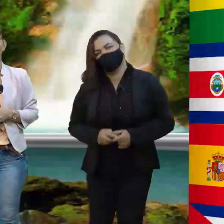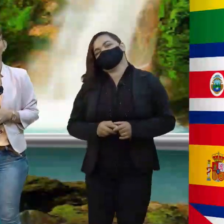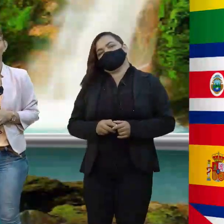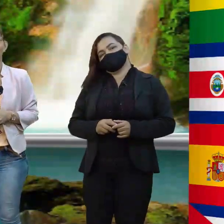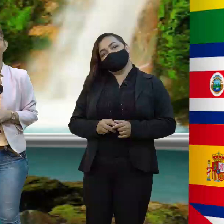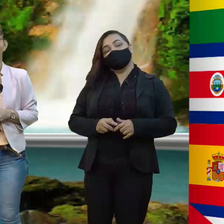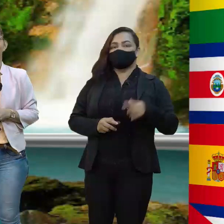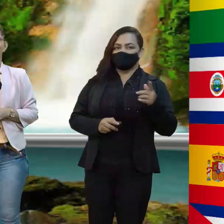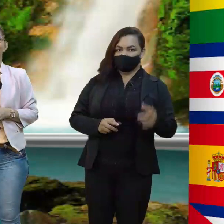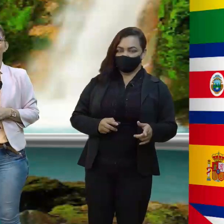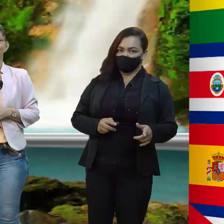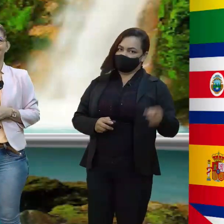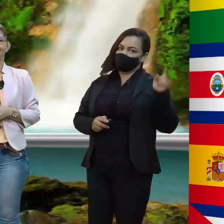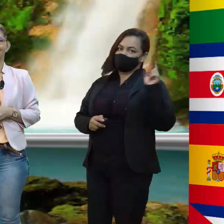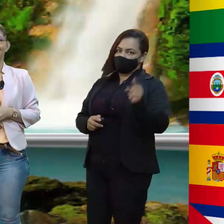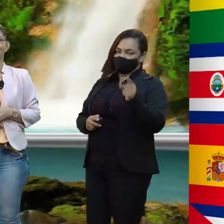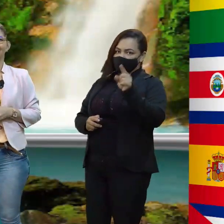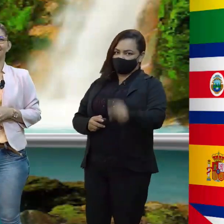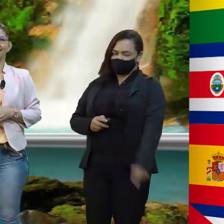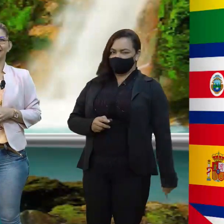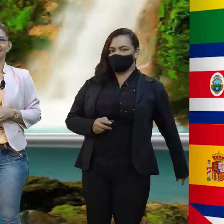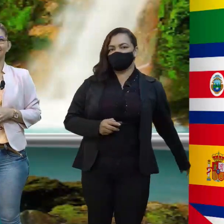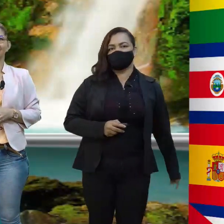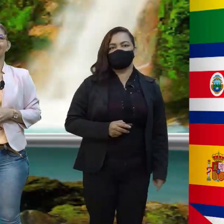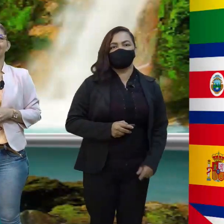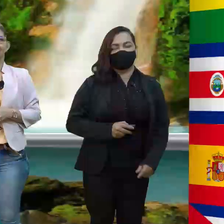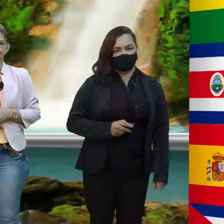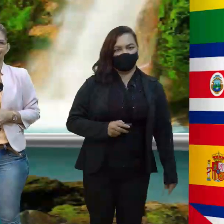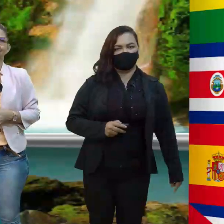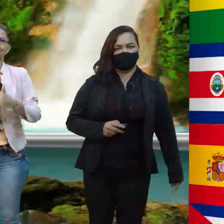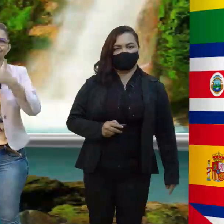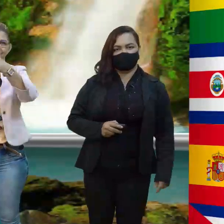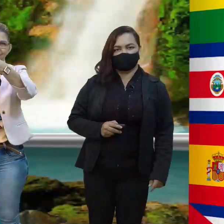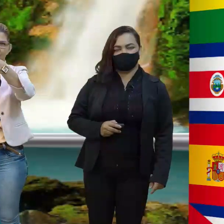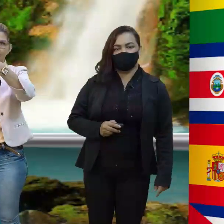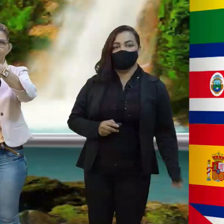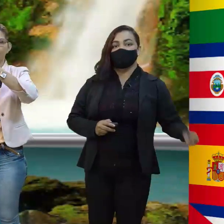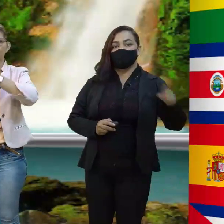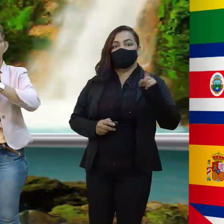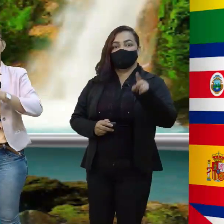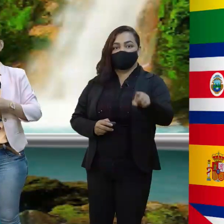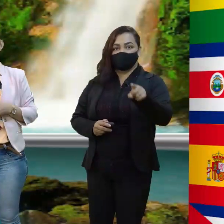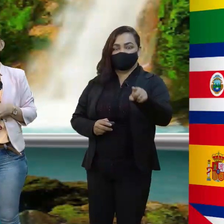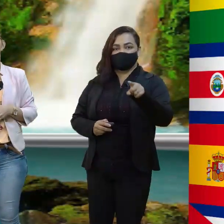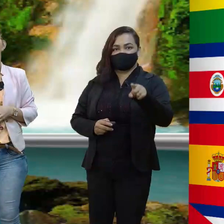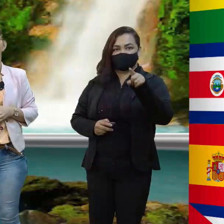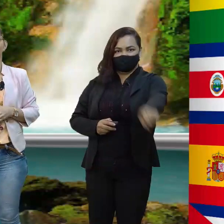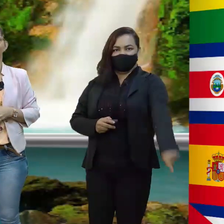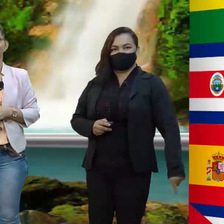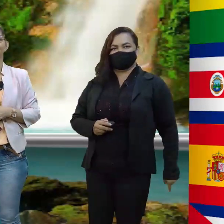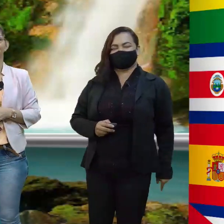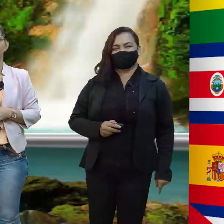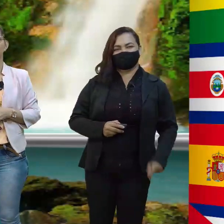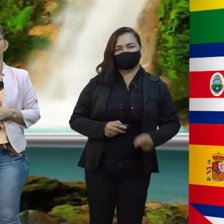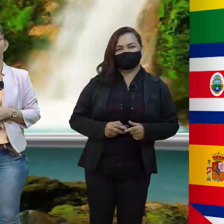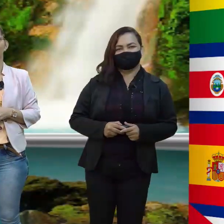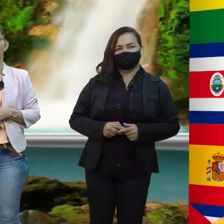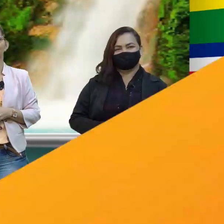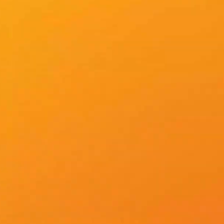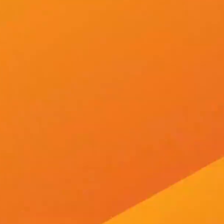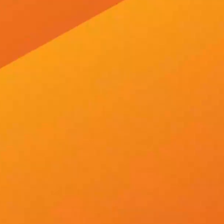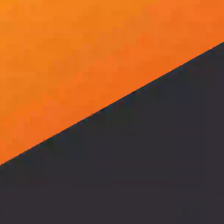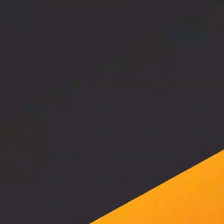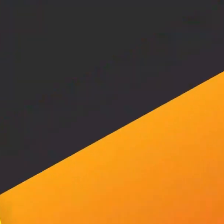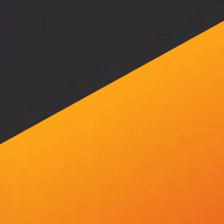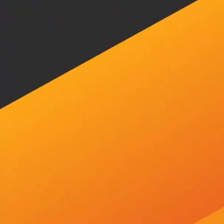Tener, é isso mesmo. E qualquer dúvida, entre em contato com a gente que a gente vai falar com vocês, tá bom? Certinho. E simbora para nossa atividade. Vamos lá,